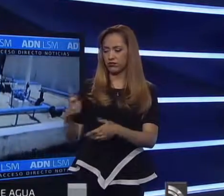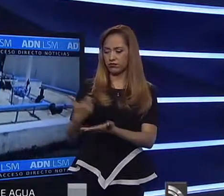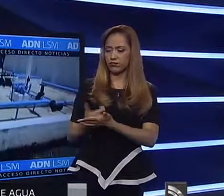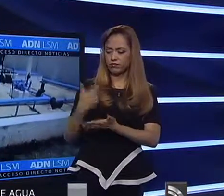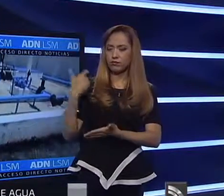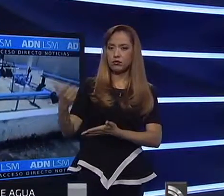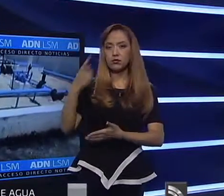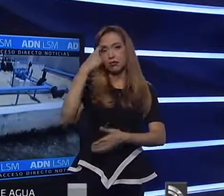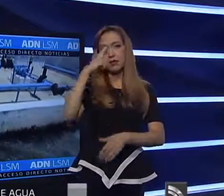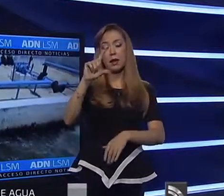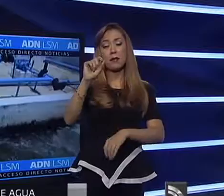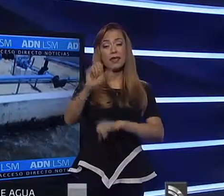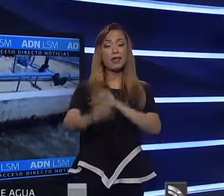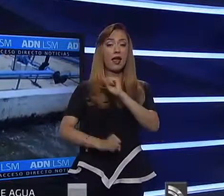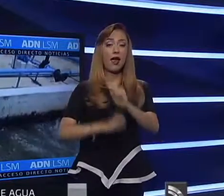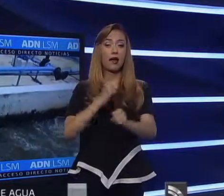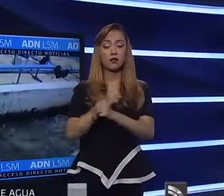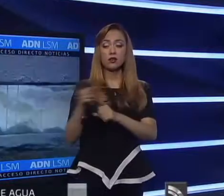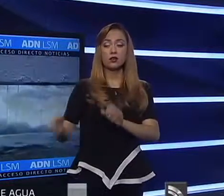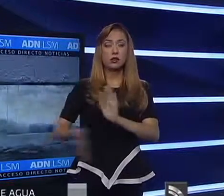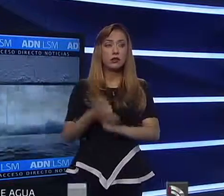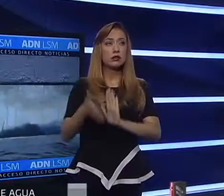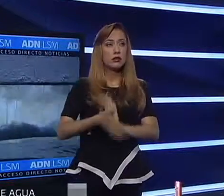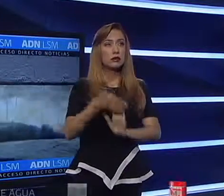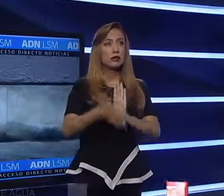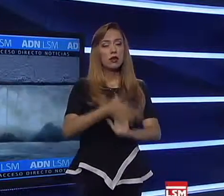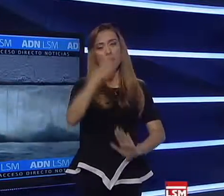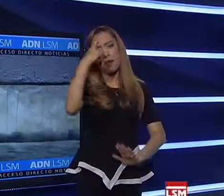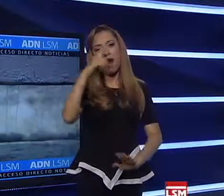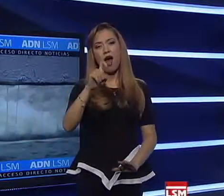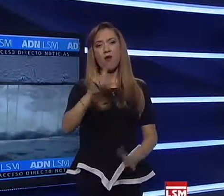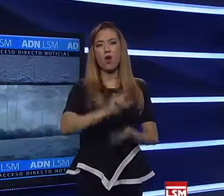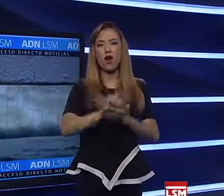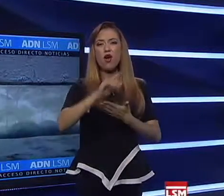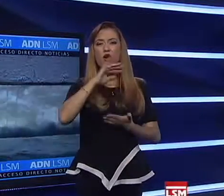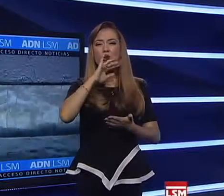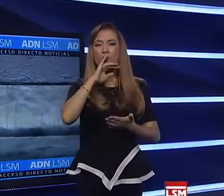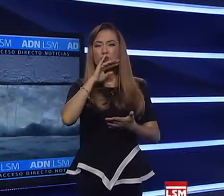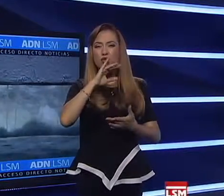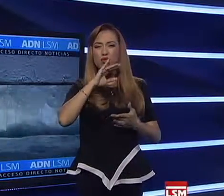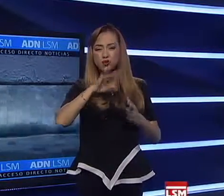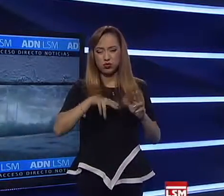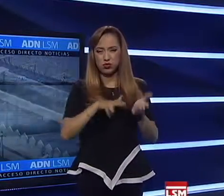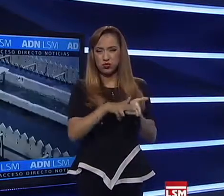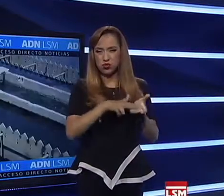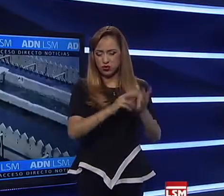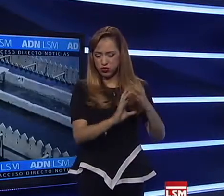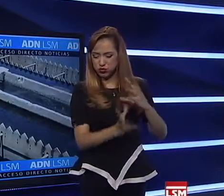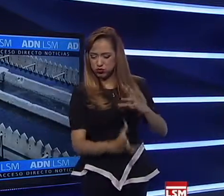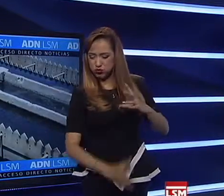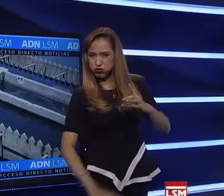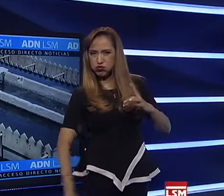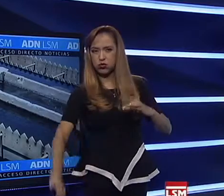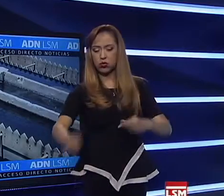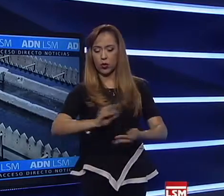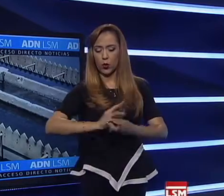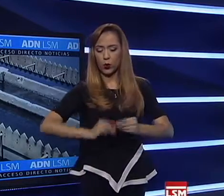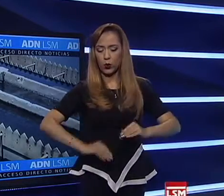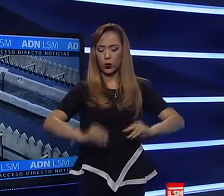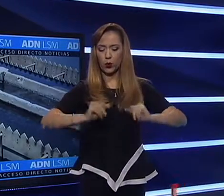20 años. El argumento fue que el contrato original había sido reemplazado por uno nuevo, determinación que se